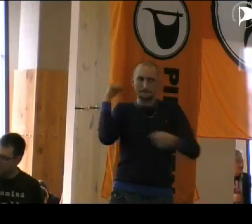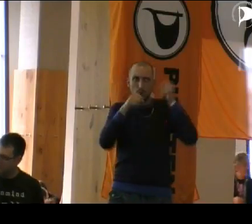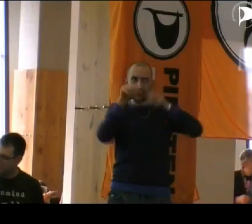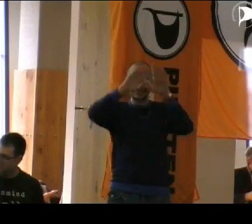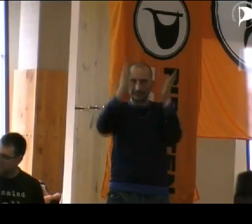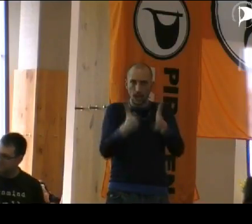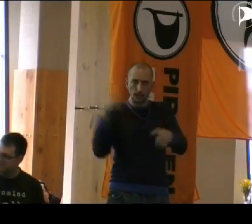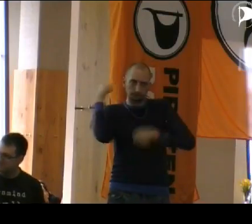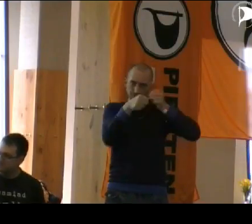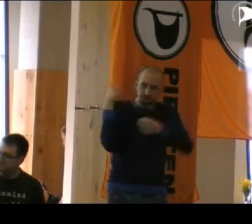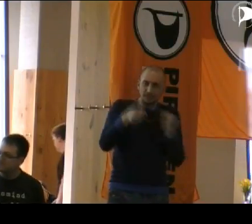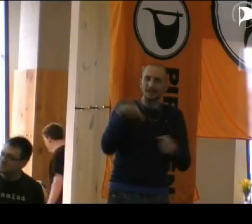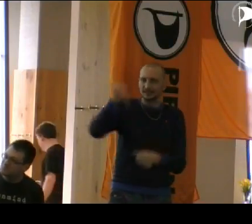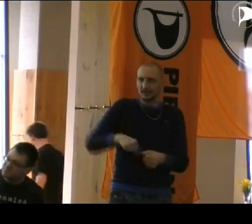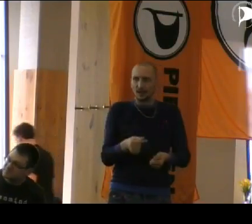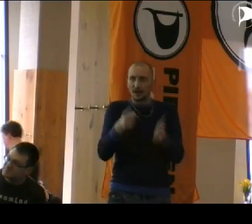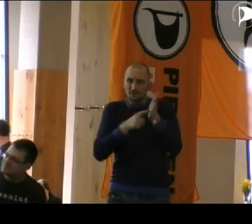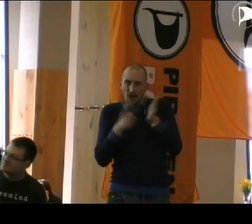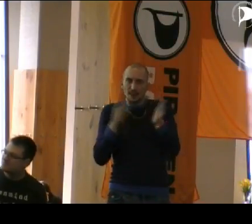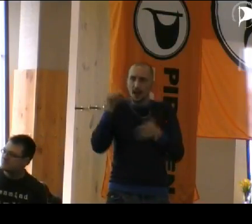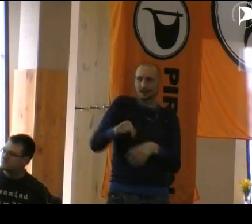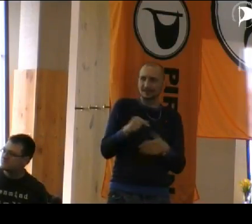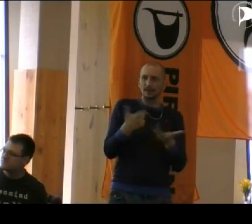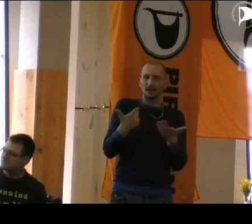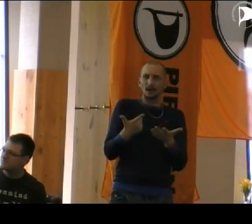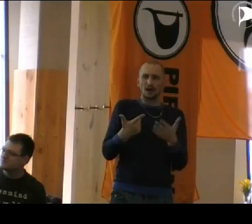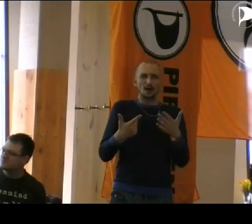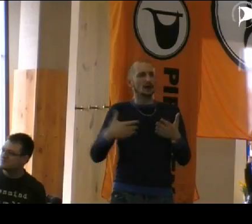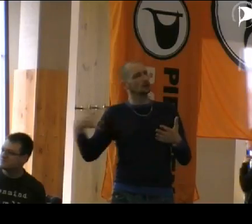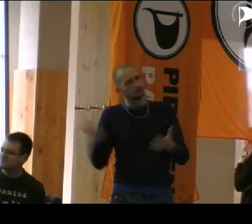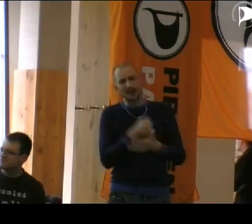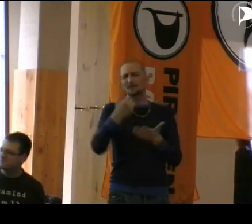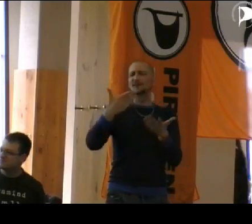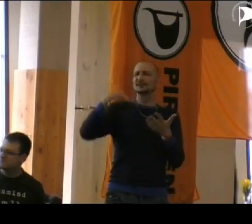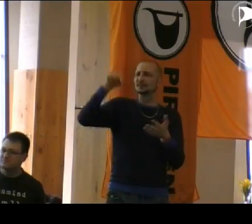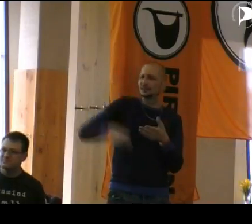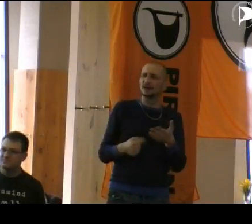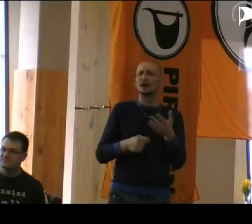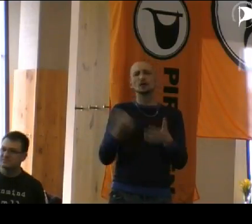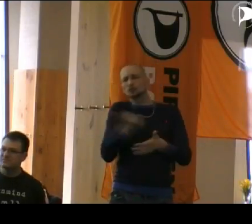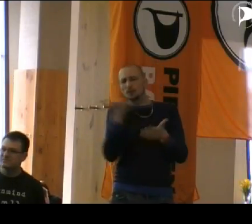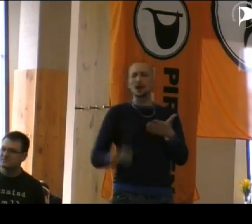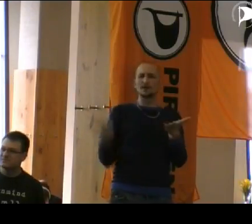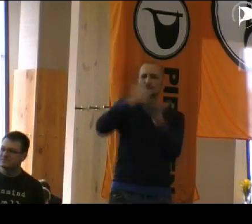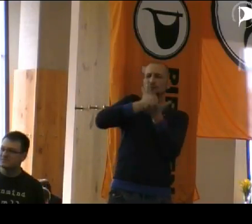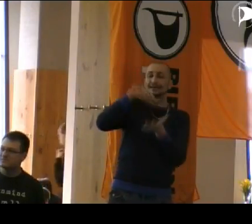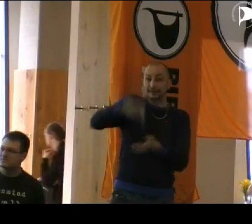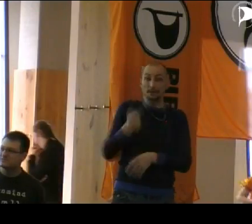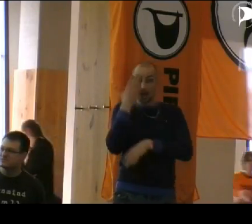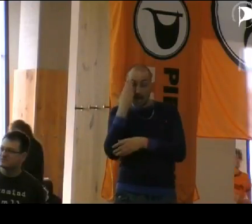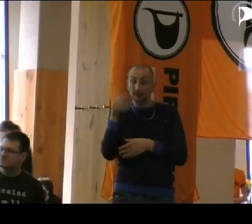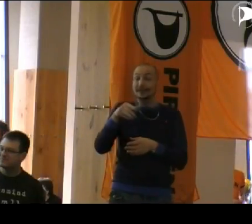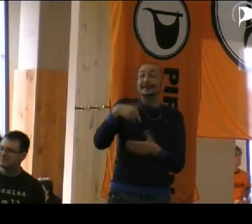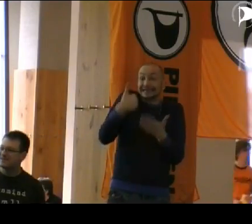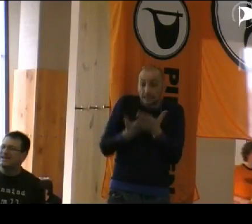bestens erfüllt der vorstand ist da gibt es über die piraterie erwarten und grund finden warum